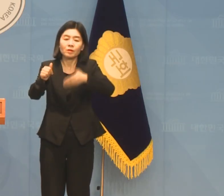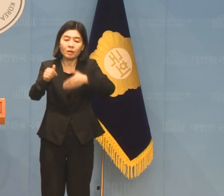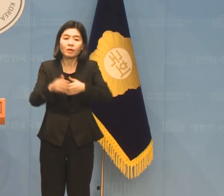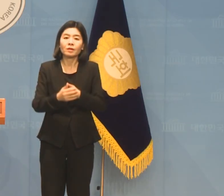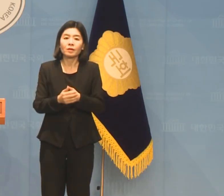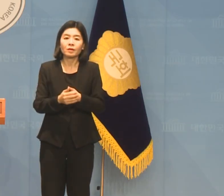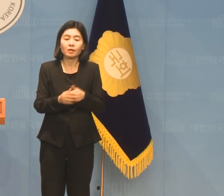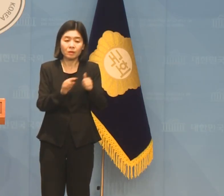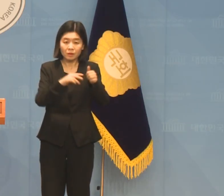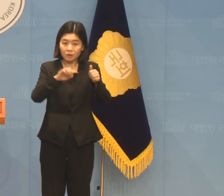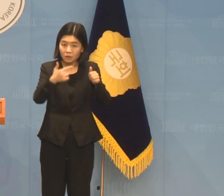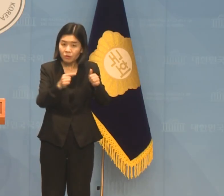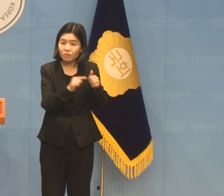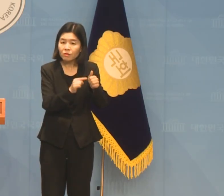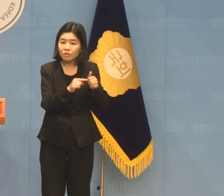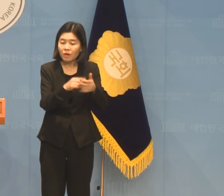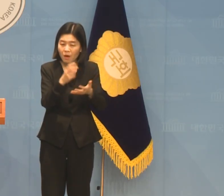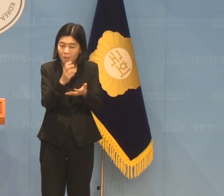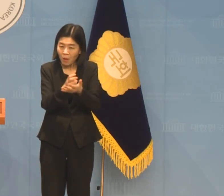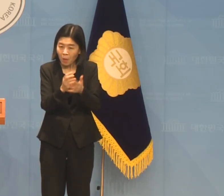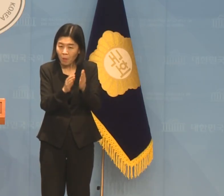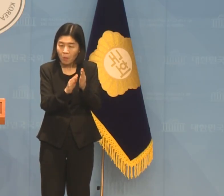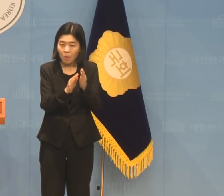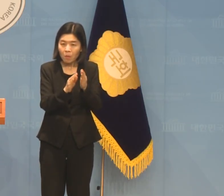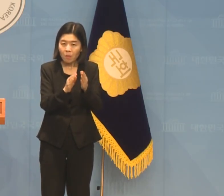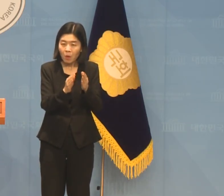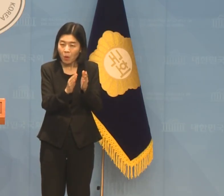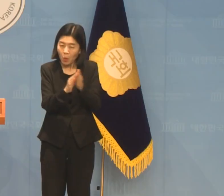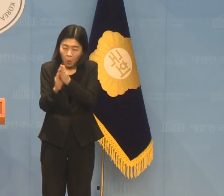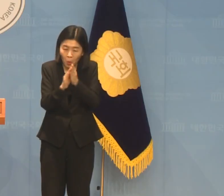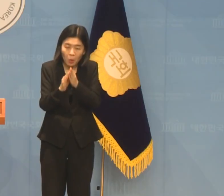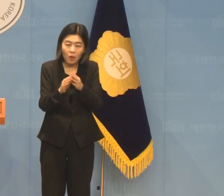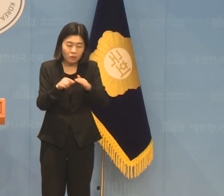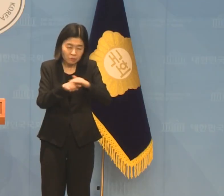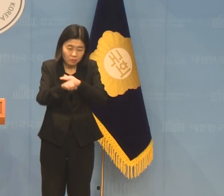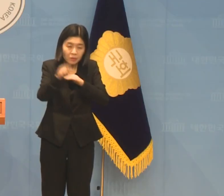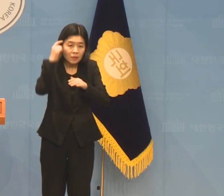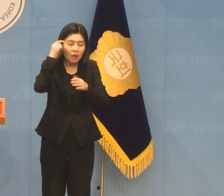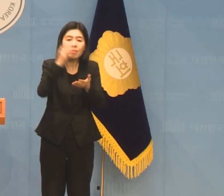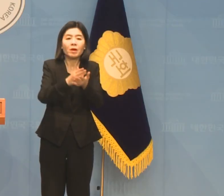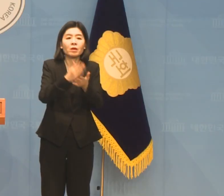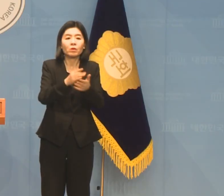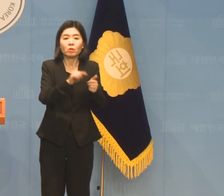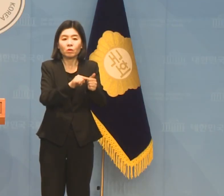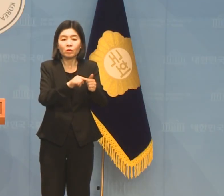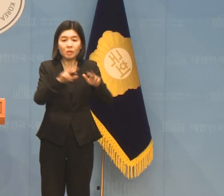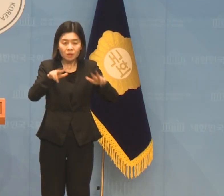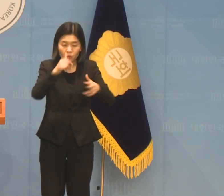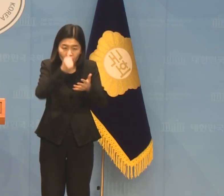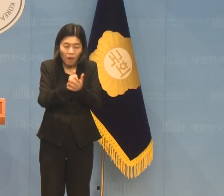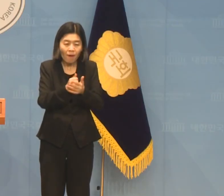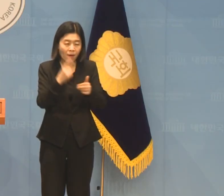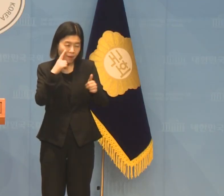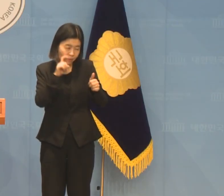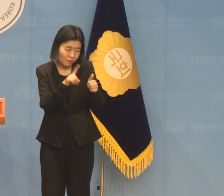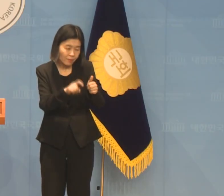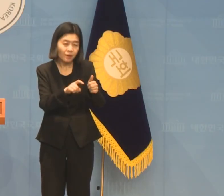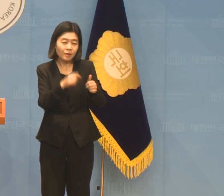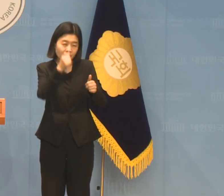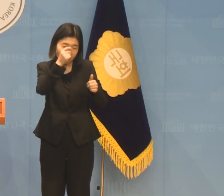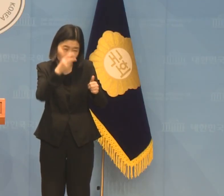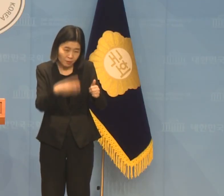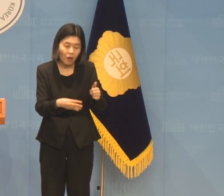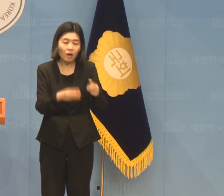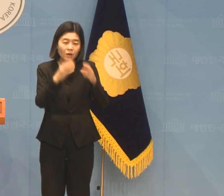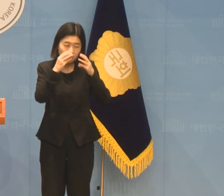전광훈 목사는 법망을 빠져나갈 국리 말고 눈앞에 놓인 수십 가지 범죄 혐의에 대한